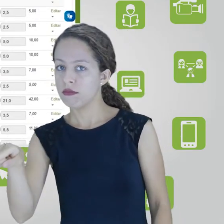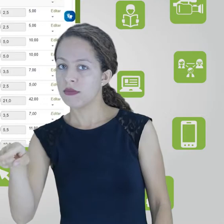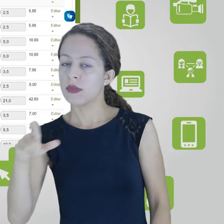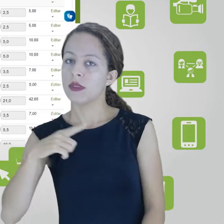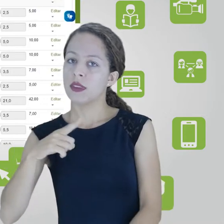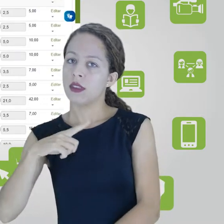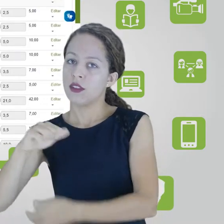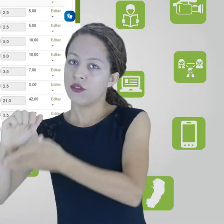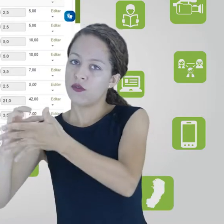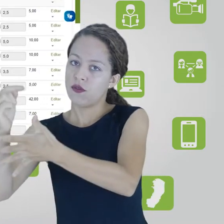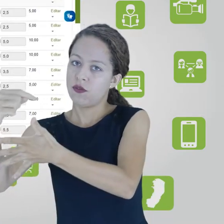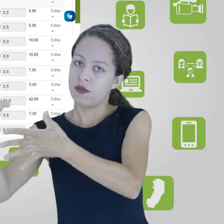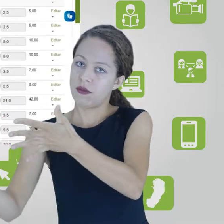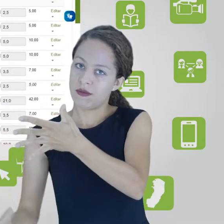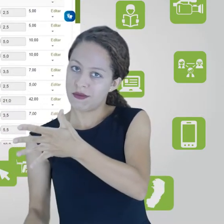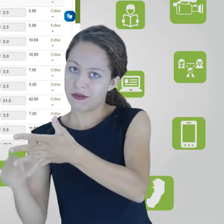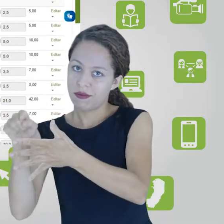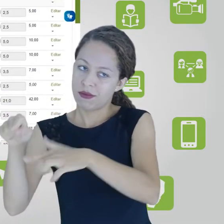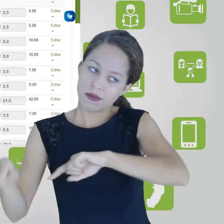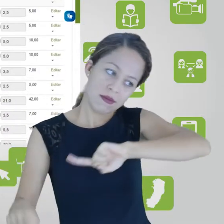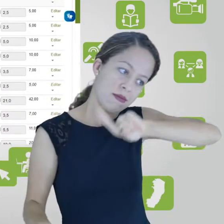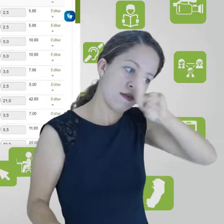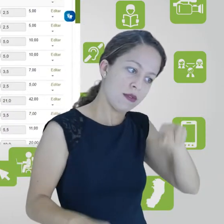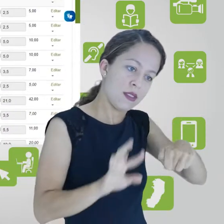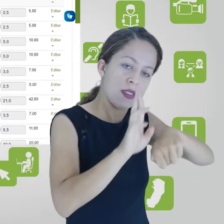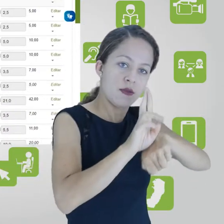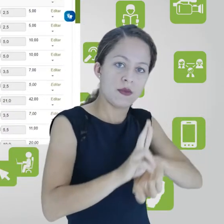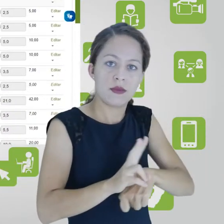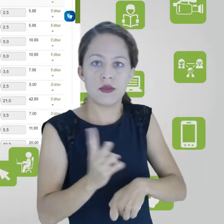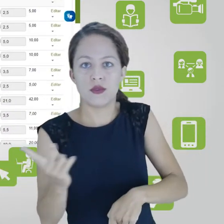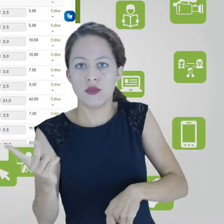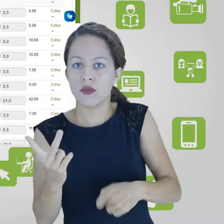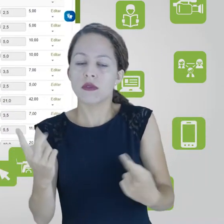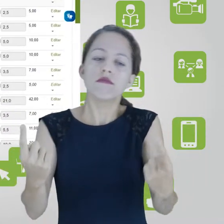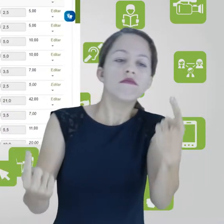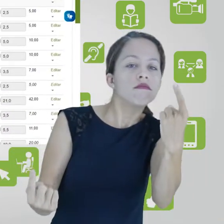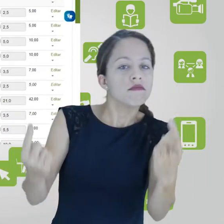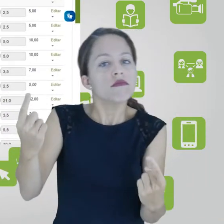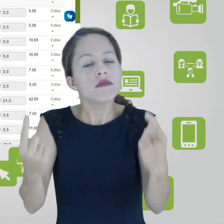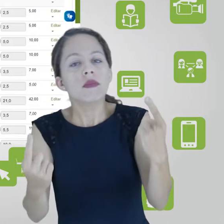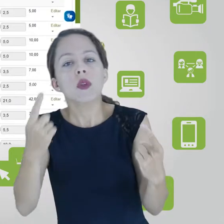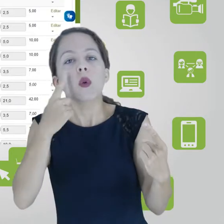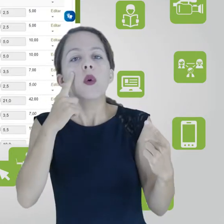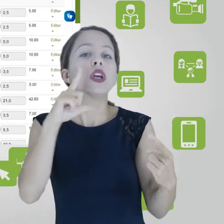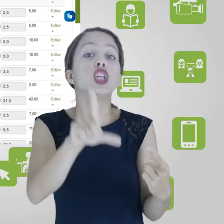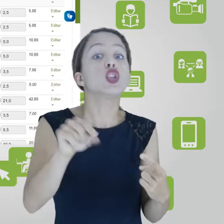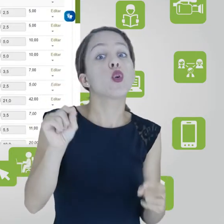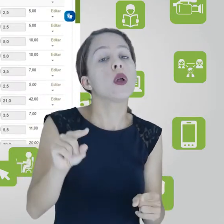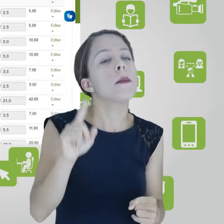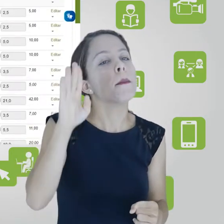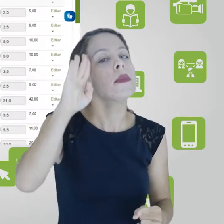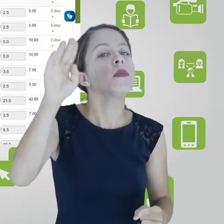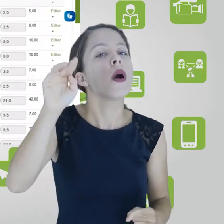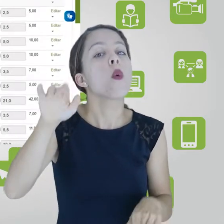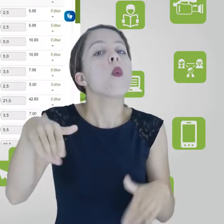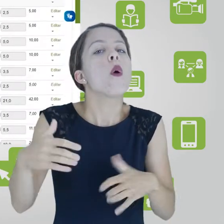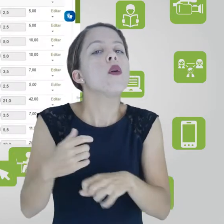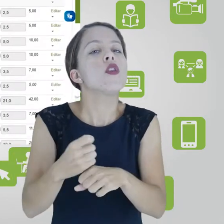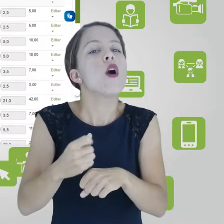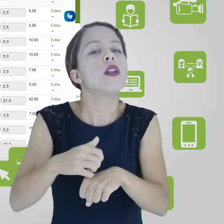você vai pegar a maior nota entre a categoria atividades A e a categoria recuperação